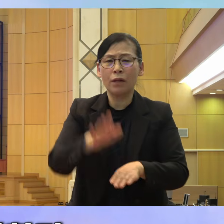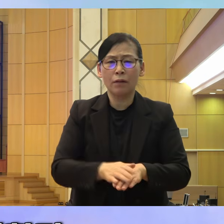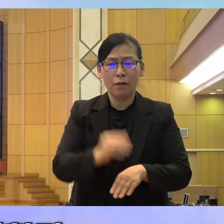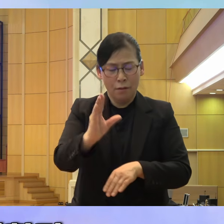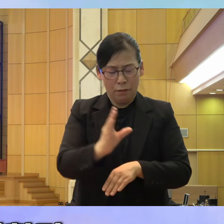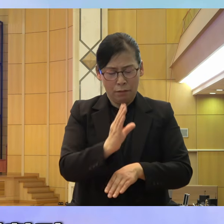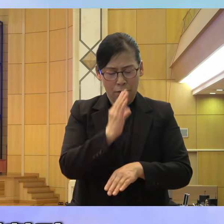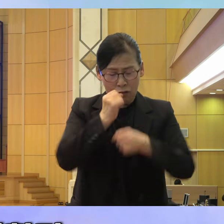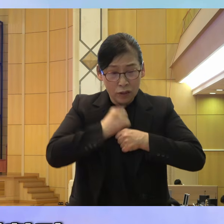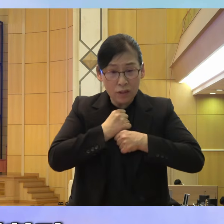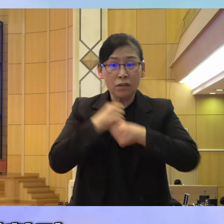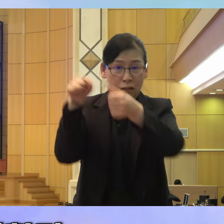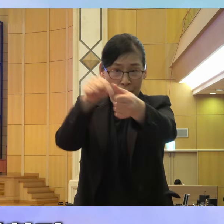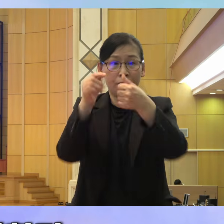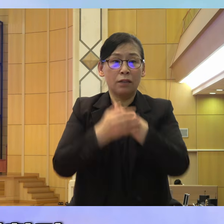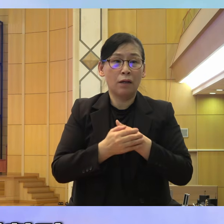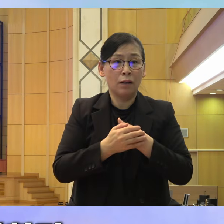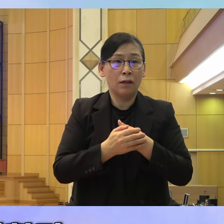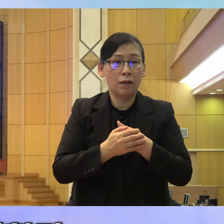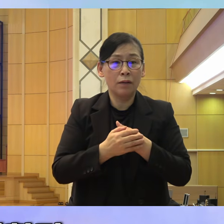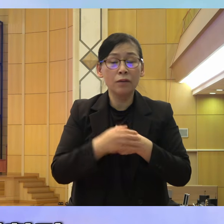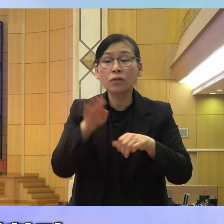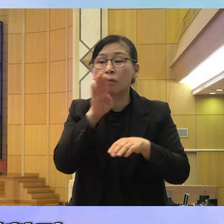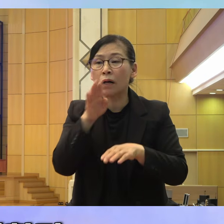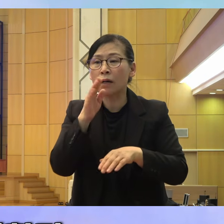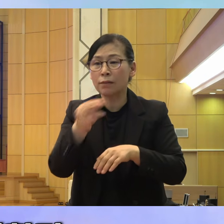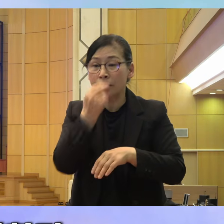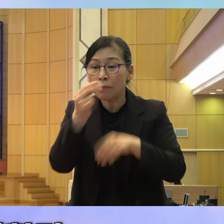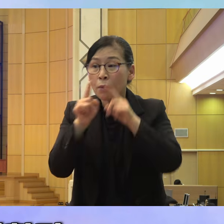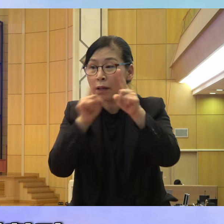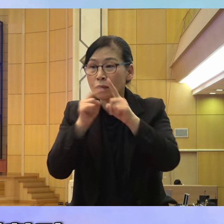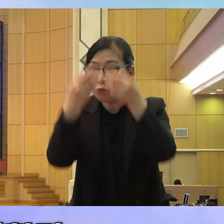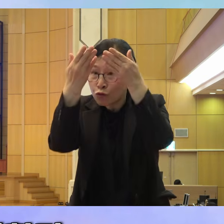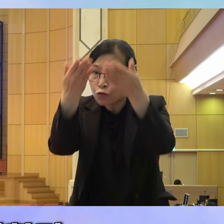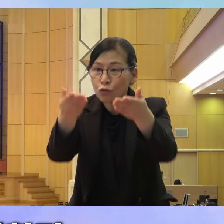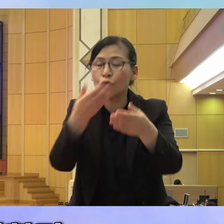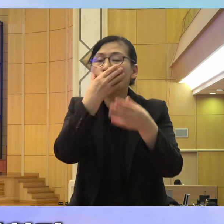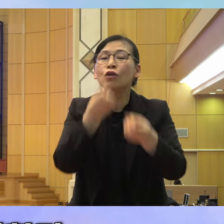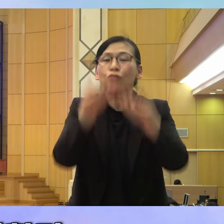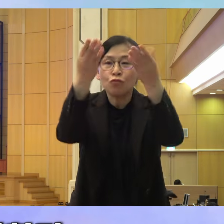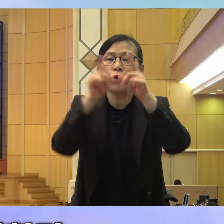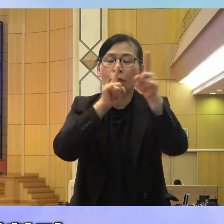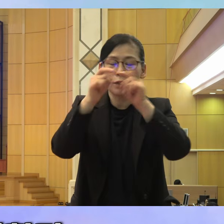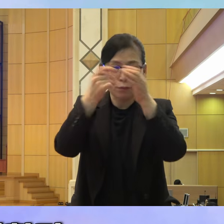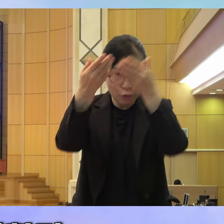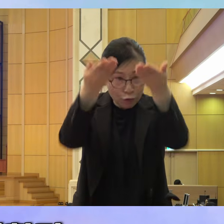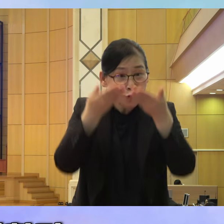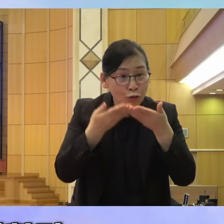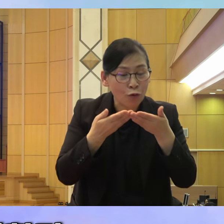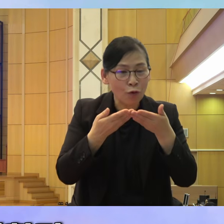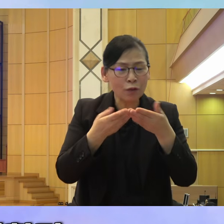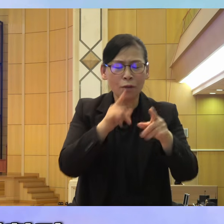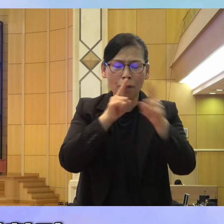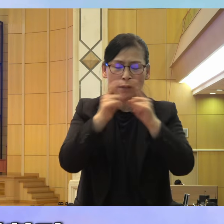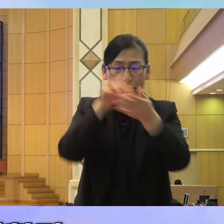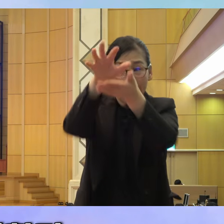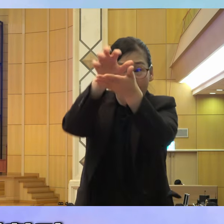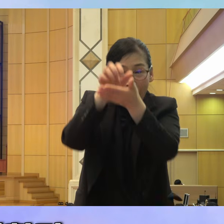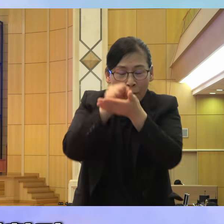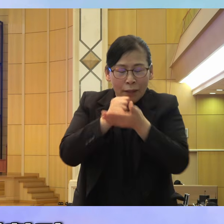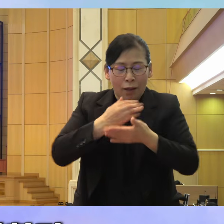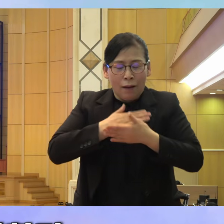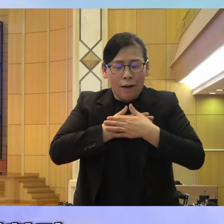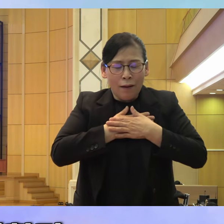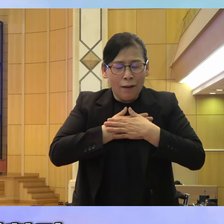거룩히 지키세요. 그래서 오늘 정말 생명의 말씀을 주시고 축복의 말씀을 주시잖아요. 이 말씀을 받아